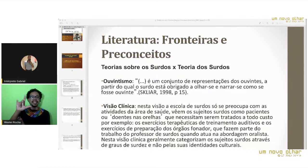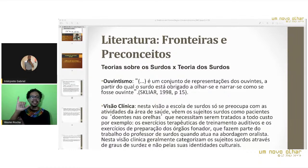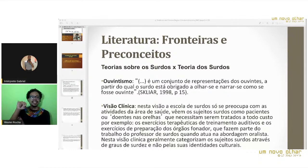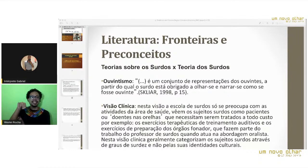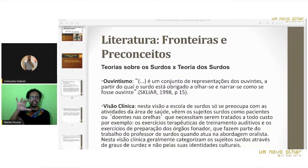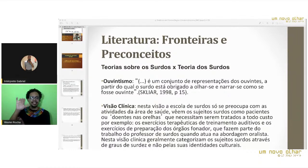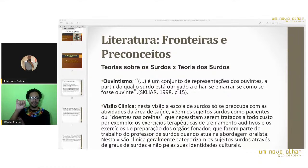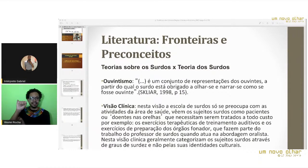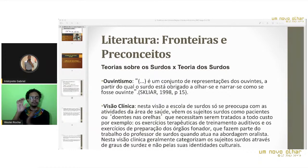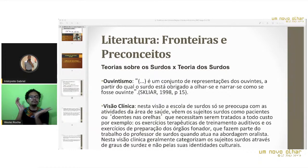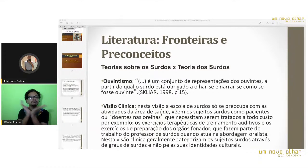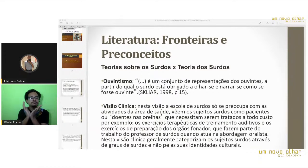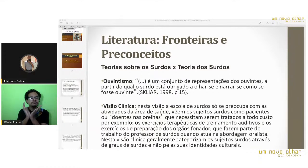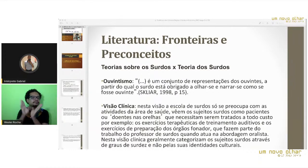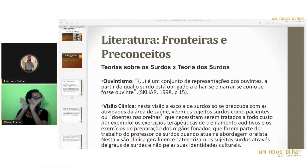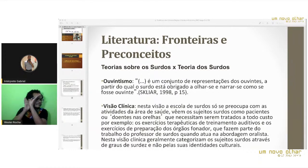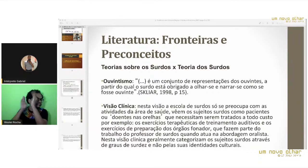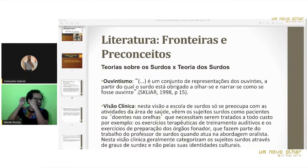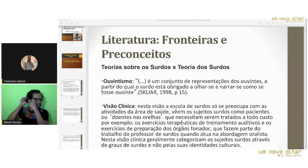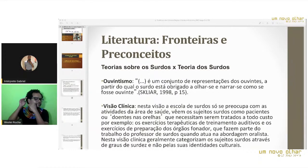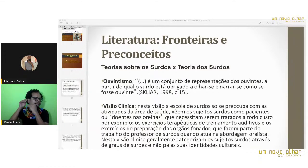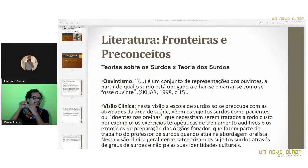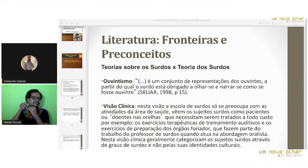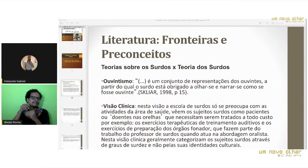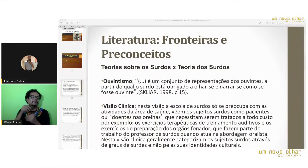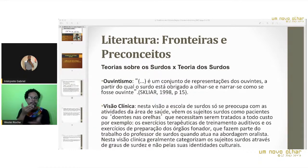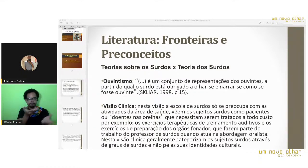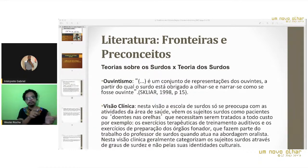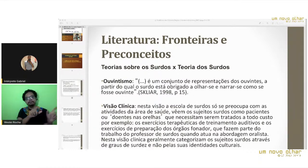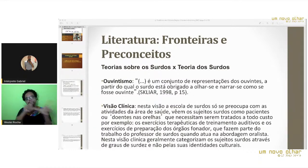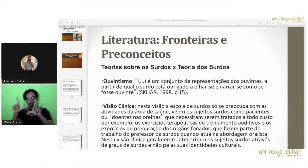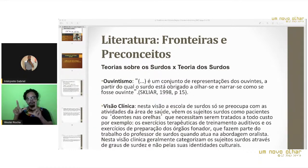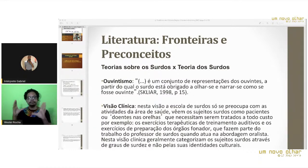a visão clínica